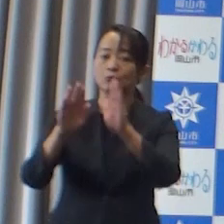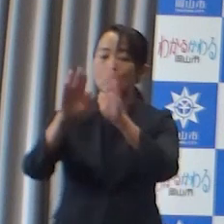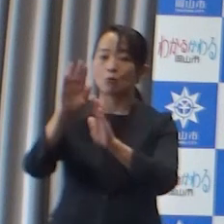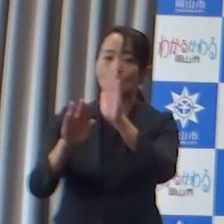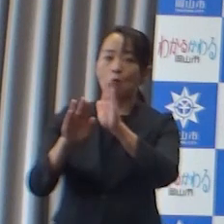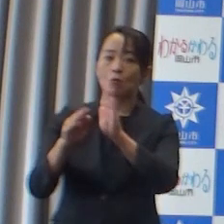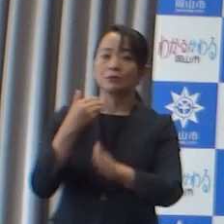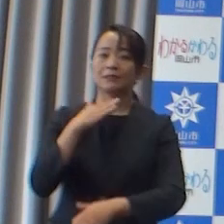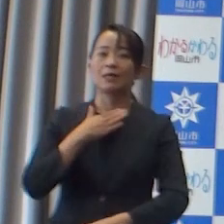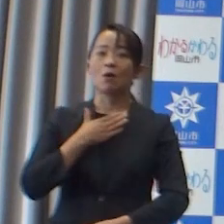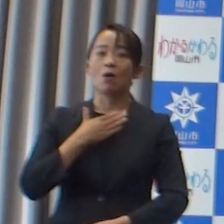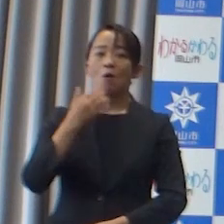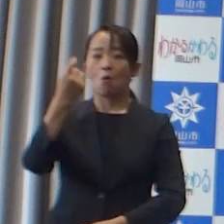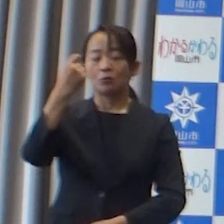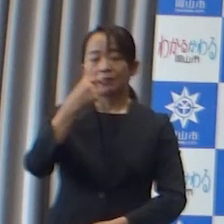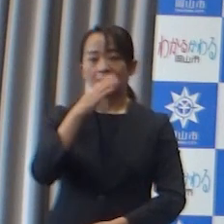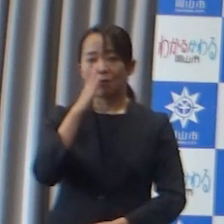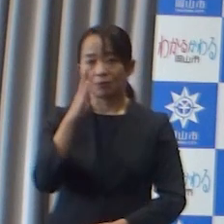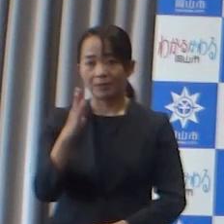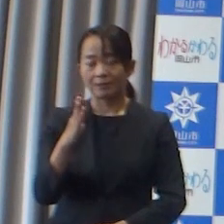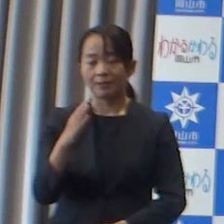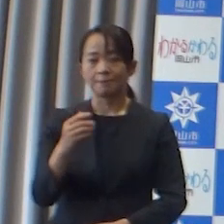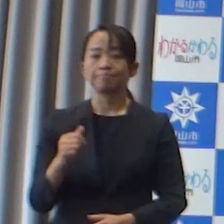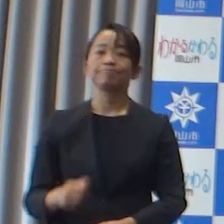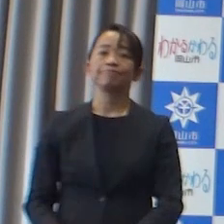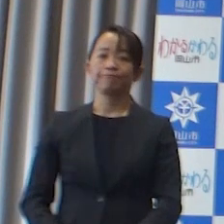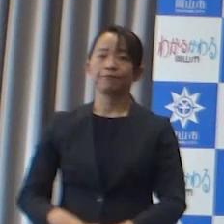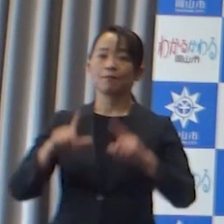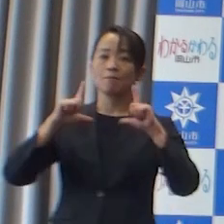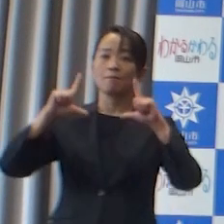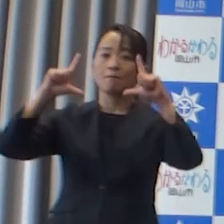。 まずね、